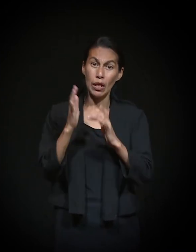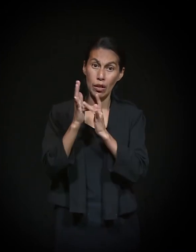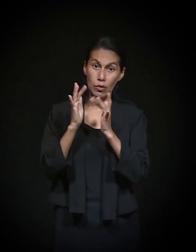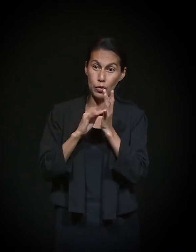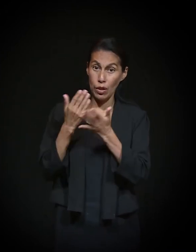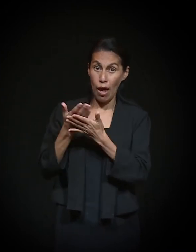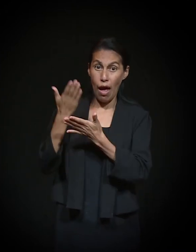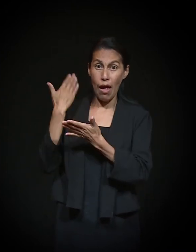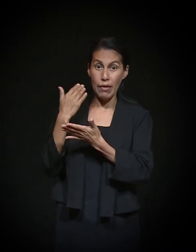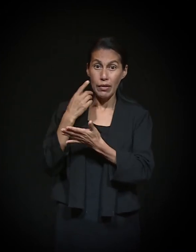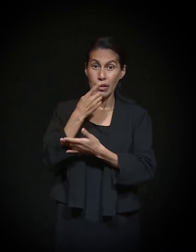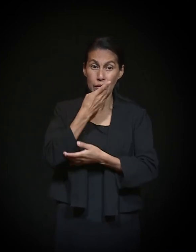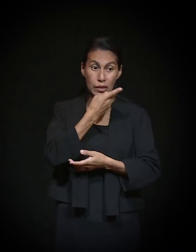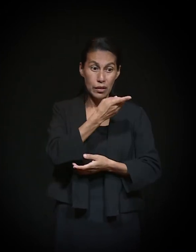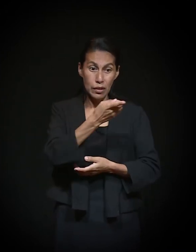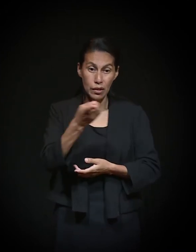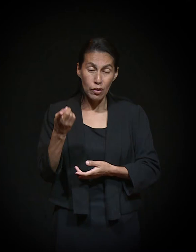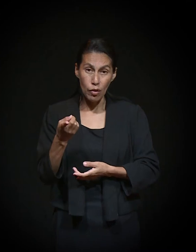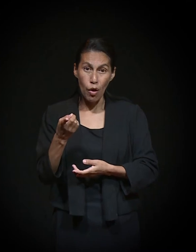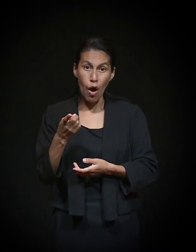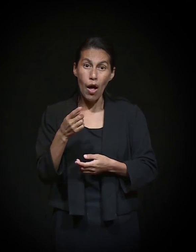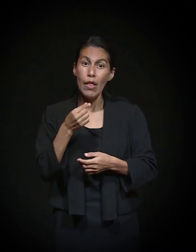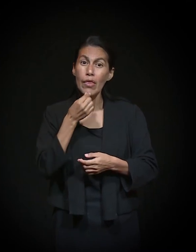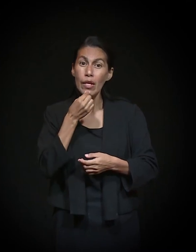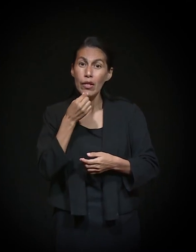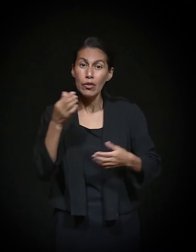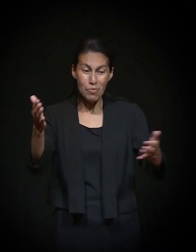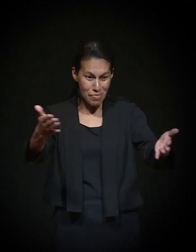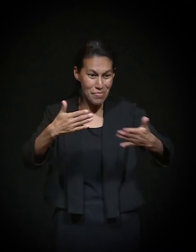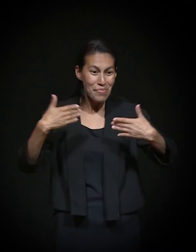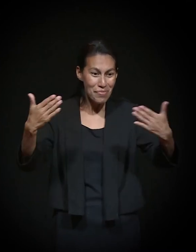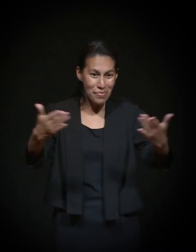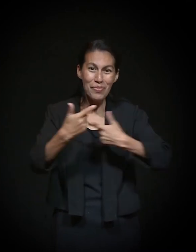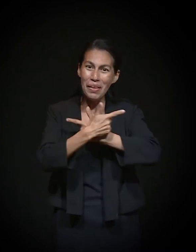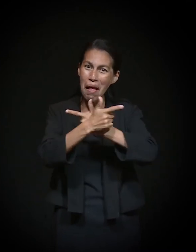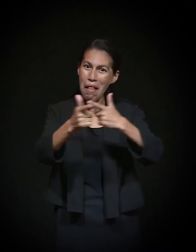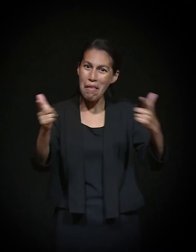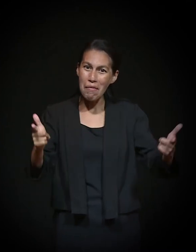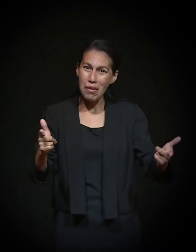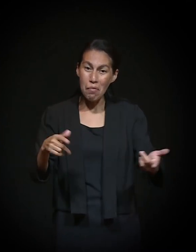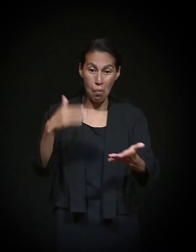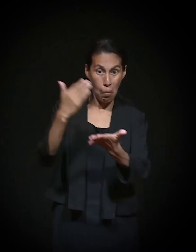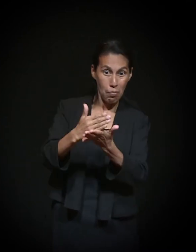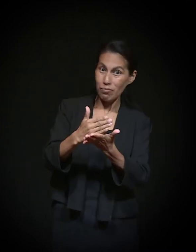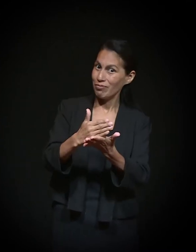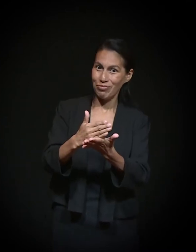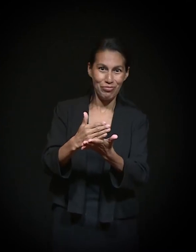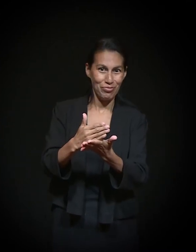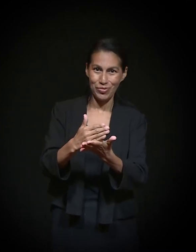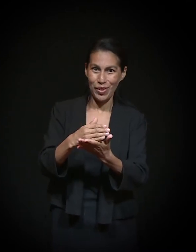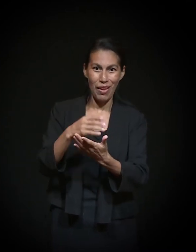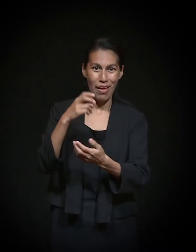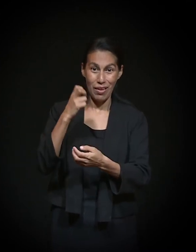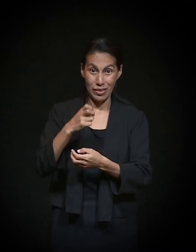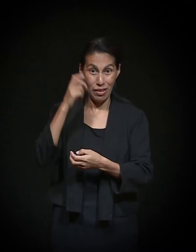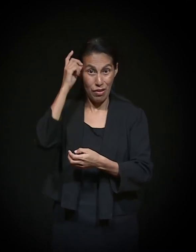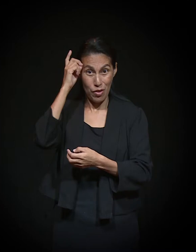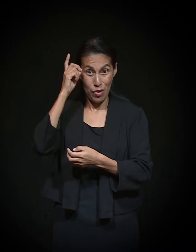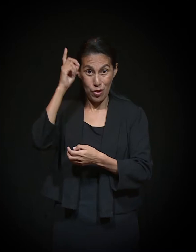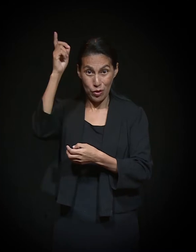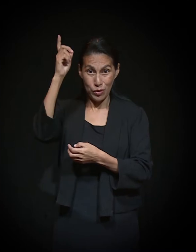niños venir a mí y no se los impidáis, porque de ellos es el reino de los